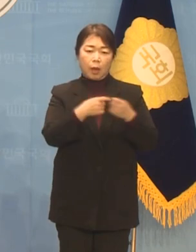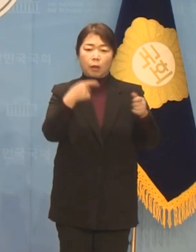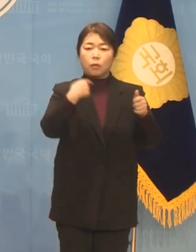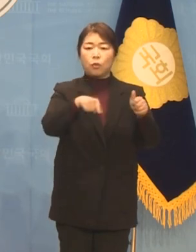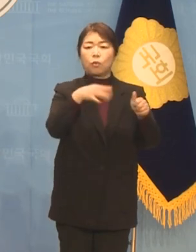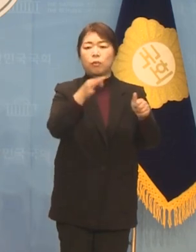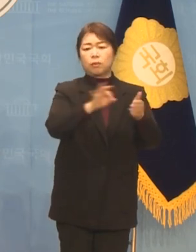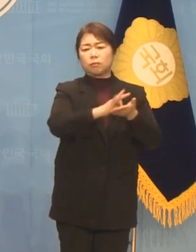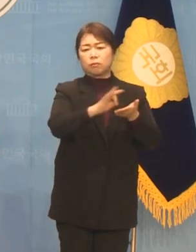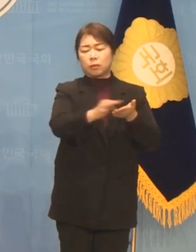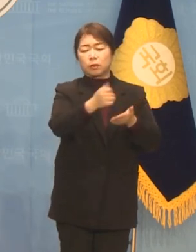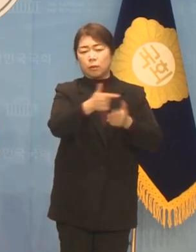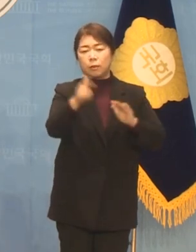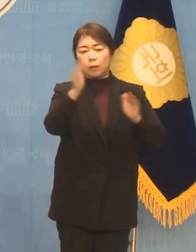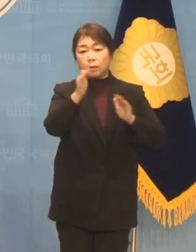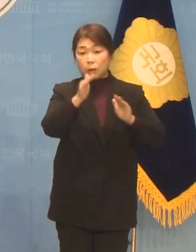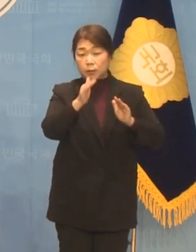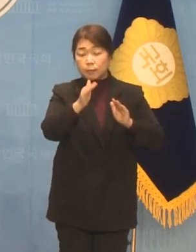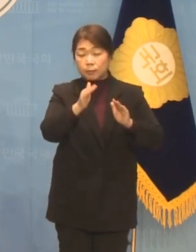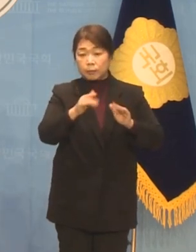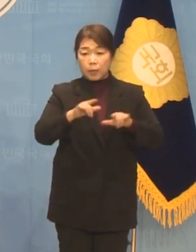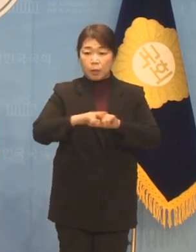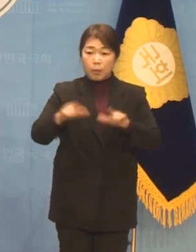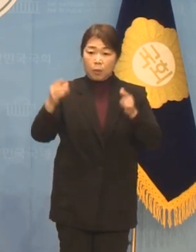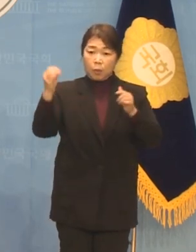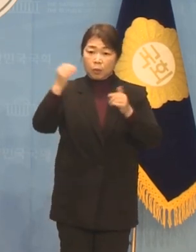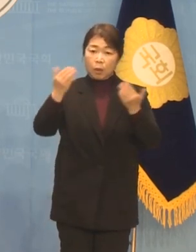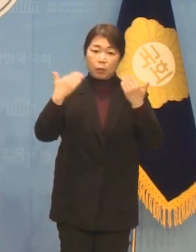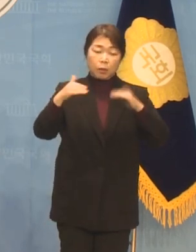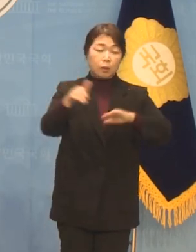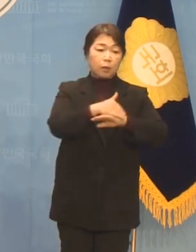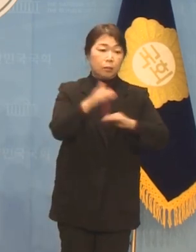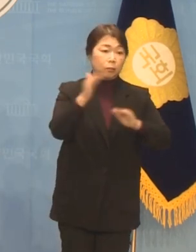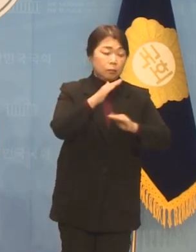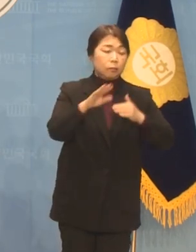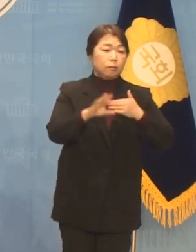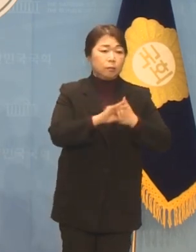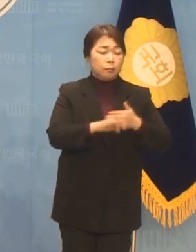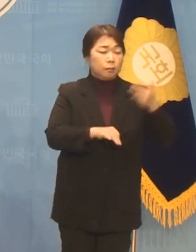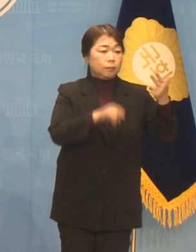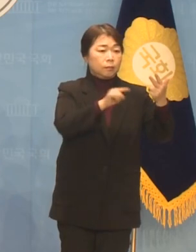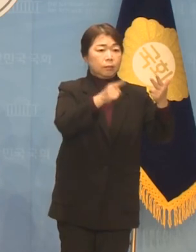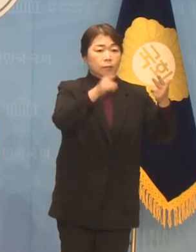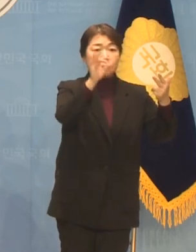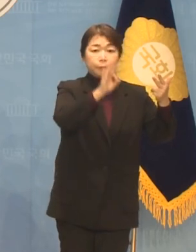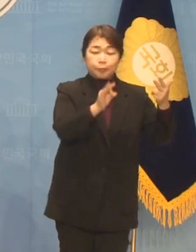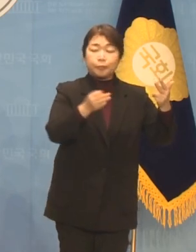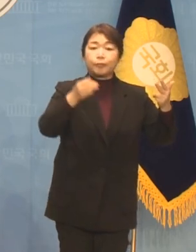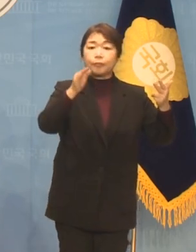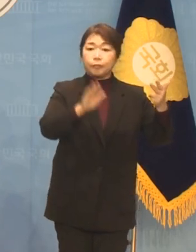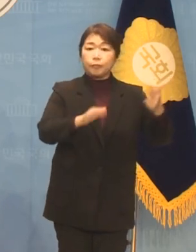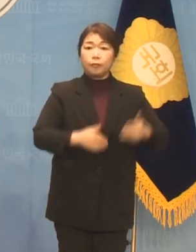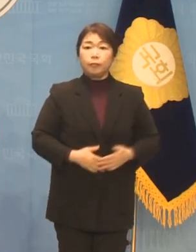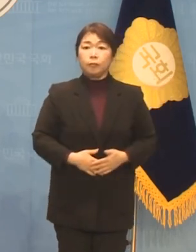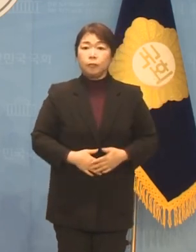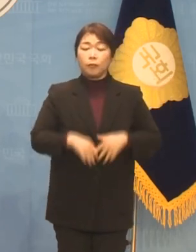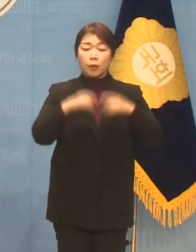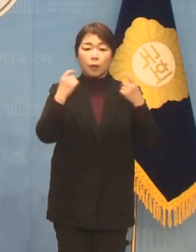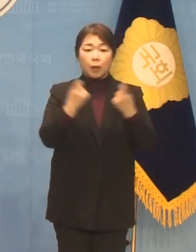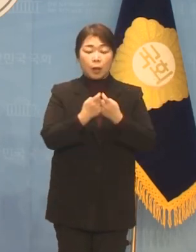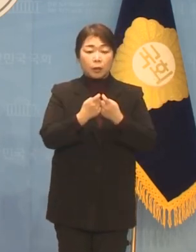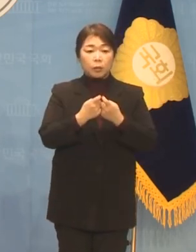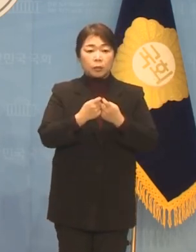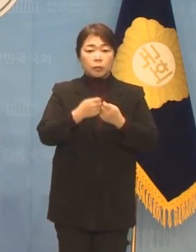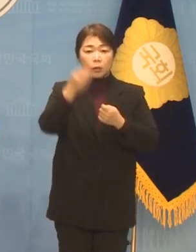지출하는 학생 비율이 일반고를 다니는 학생의 경우 7.1%에 불과했지만 자사고의